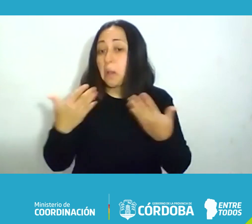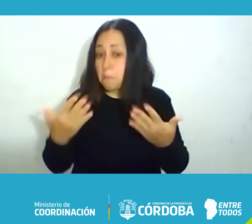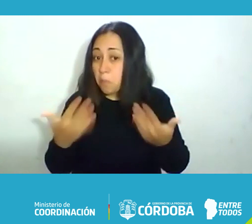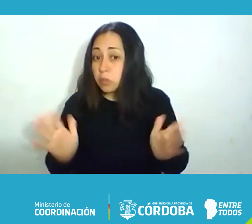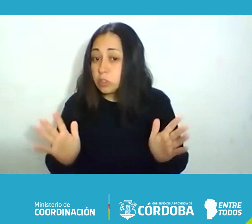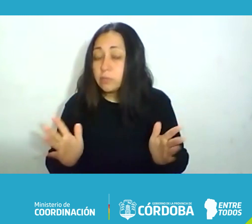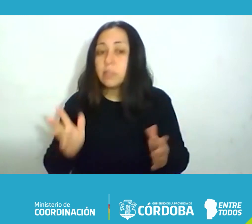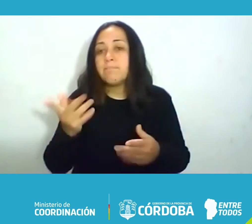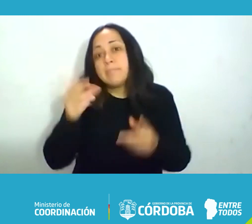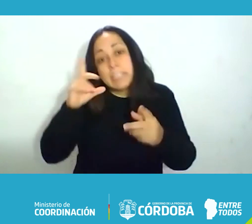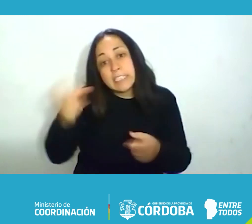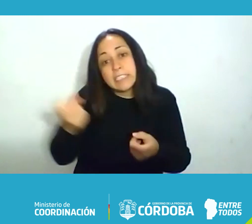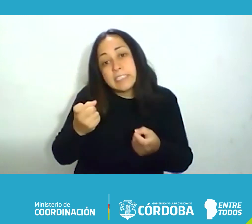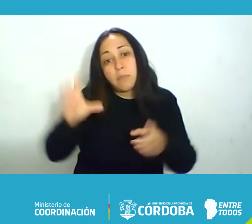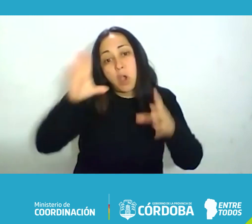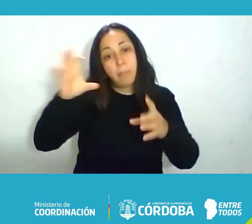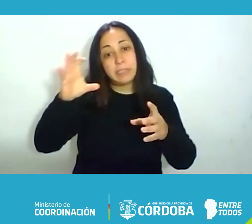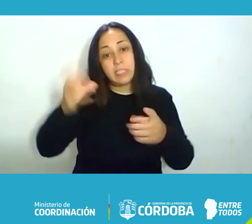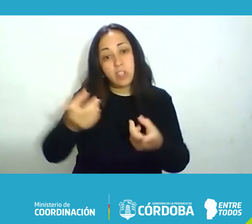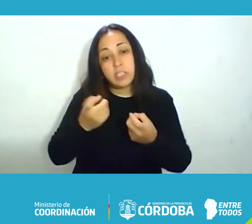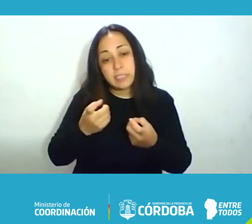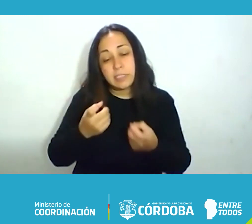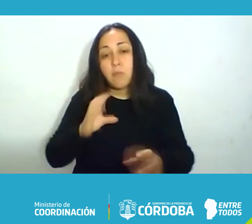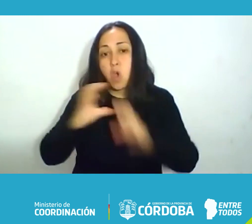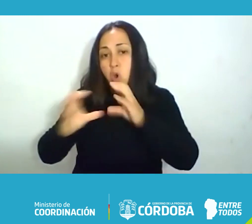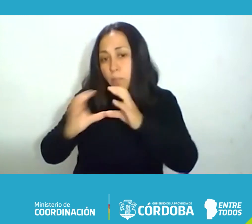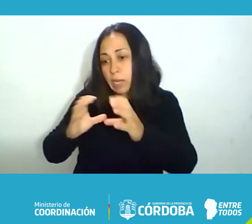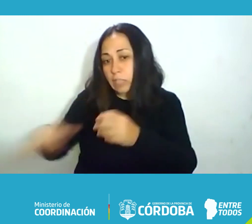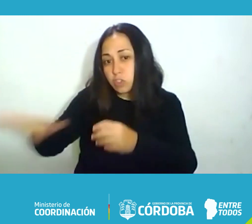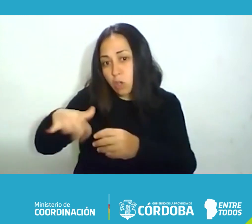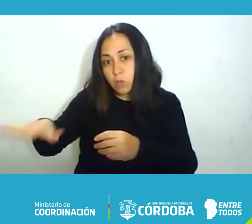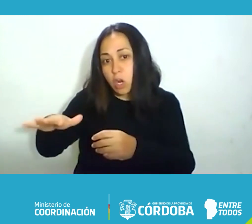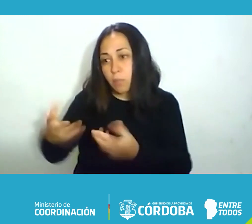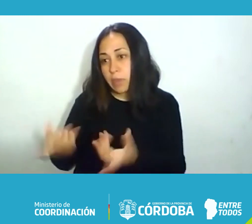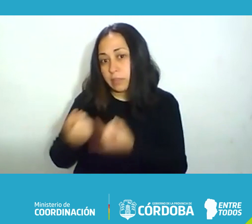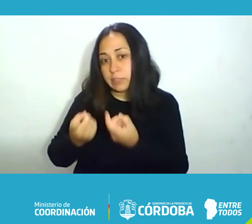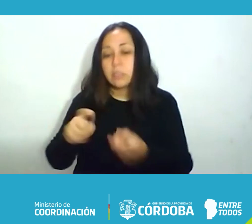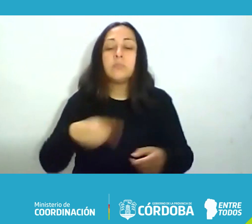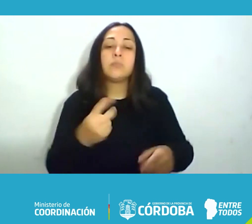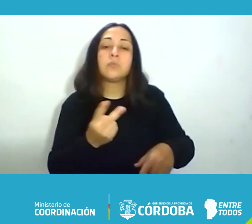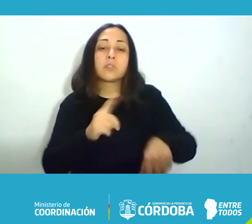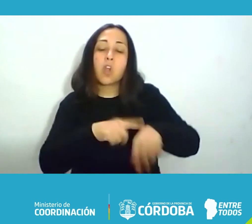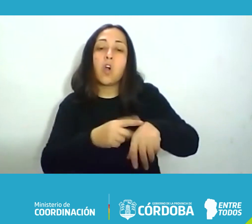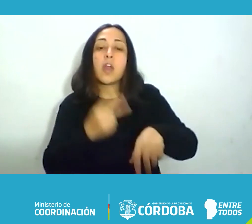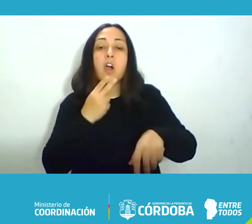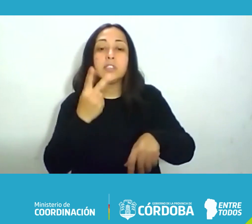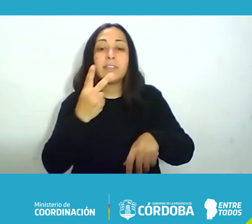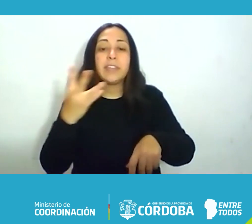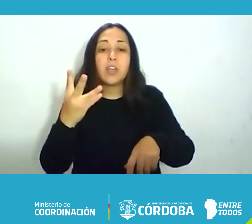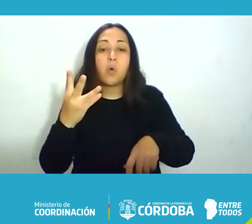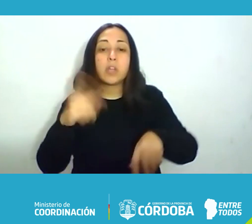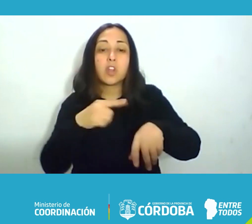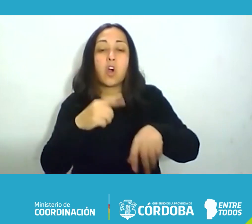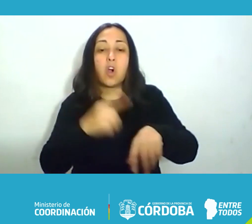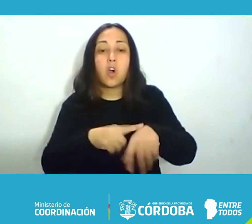posible, se requiere la capacitación, contar con profesionales y tener vías de comunicación eficientes con la comunidad. Siendo las 11:24 horas, se procede al